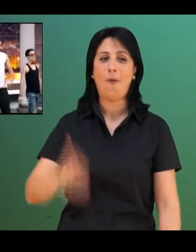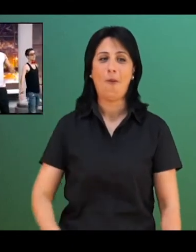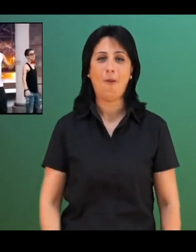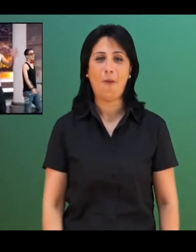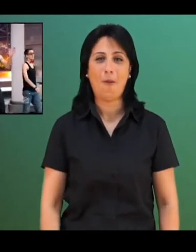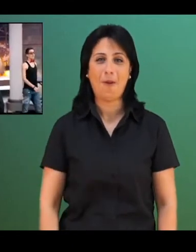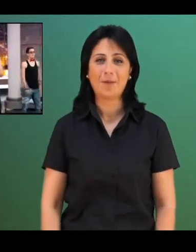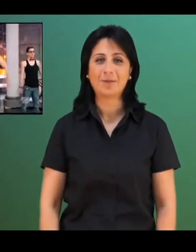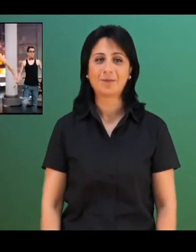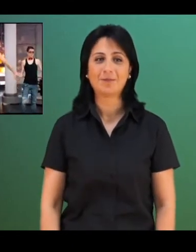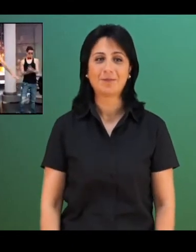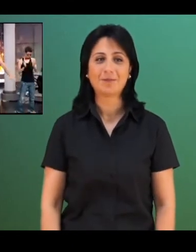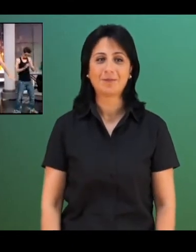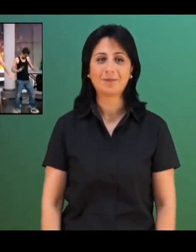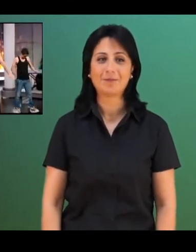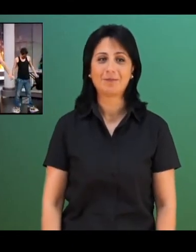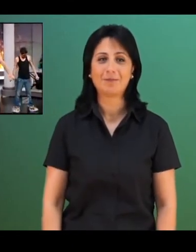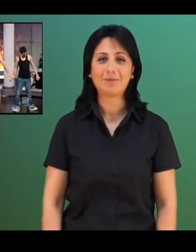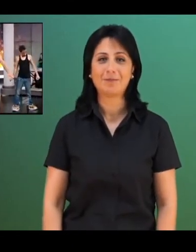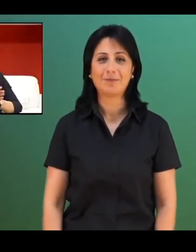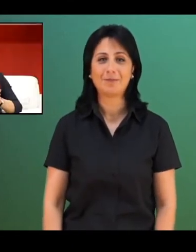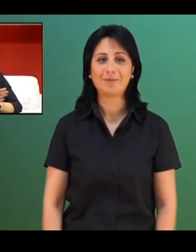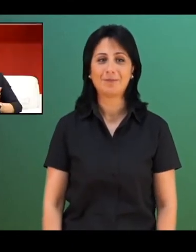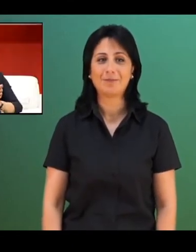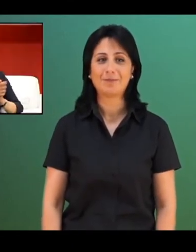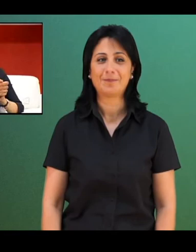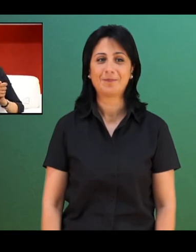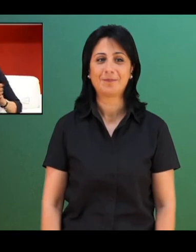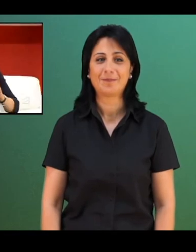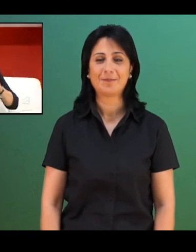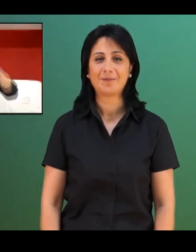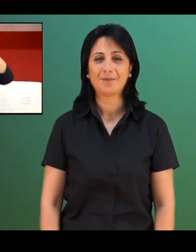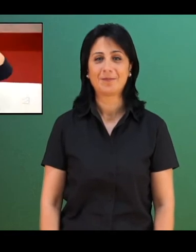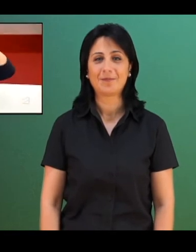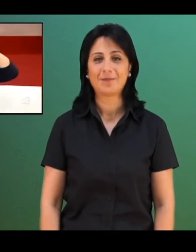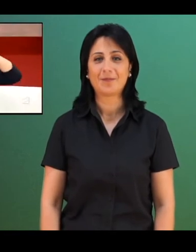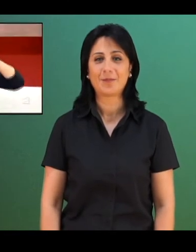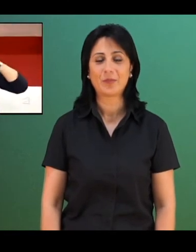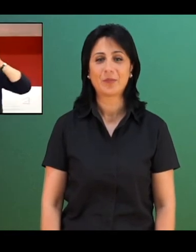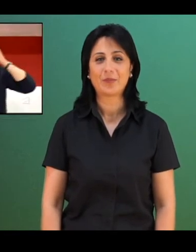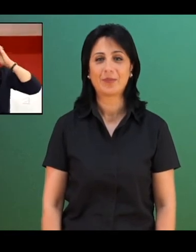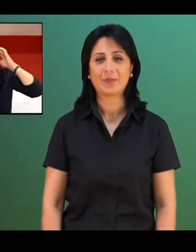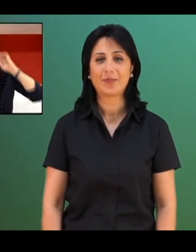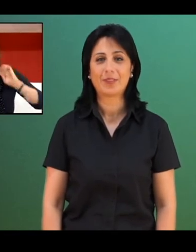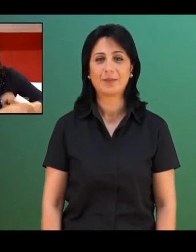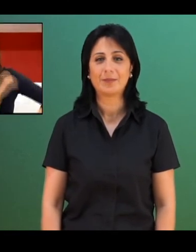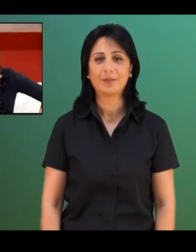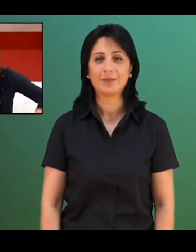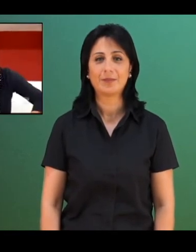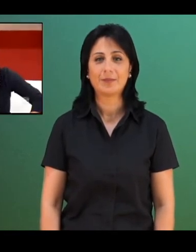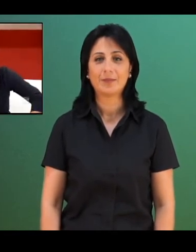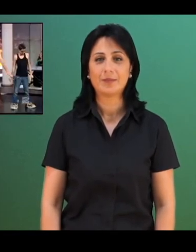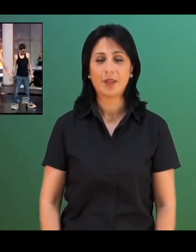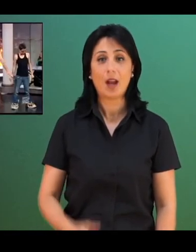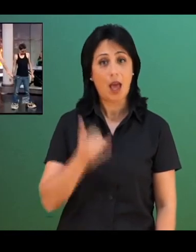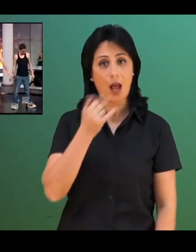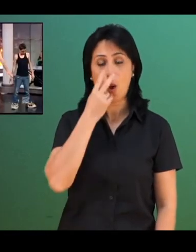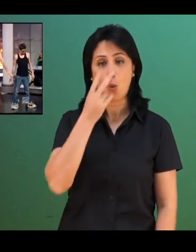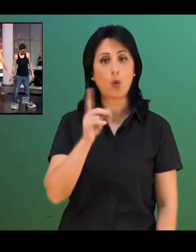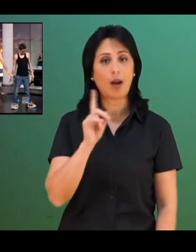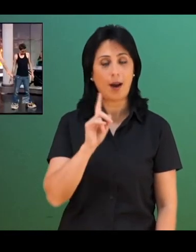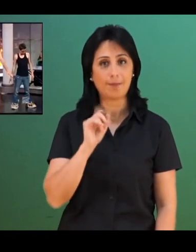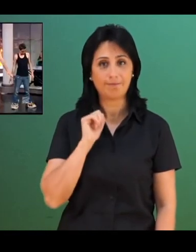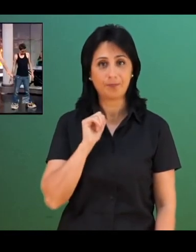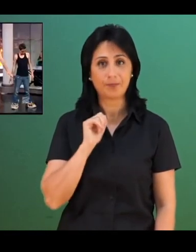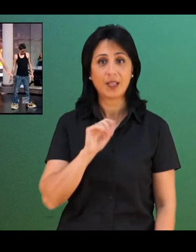ეხლა უყურე რა ხდება. ია, იქითა ბავში ხო, აი სუ სუ. ჩუსტებიან